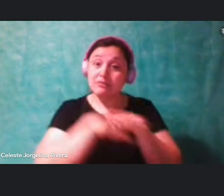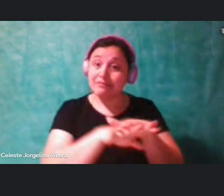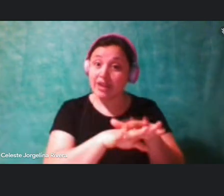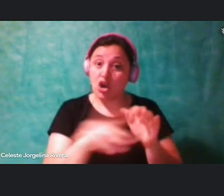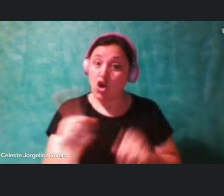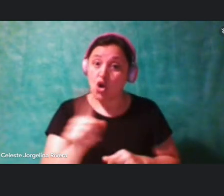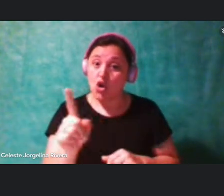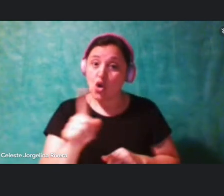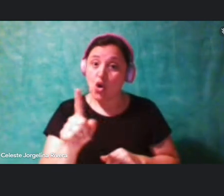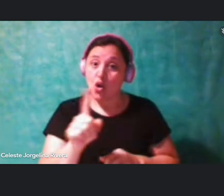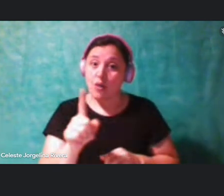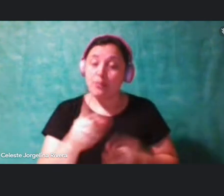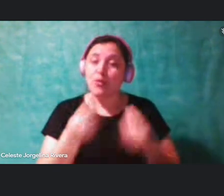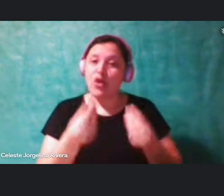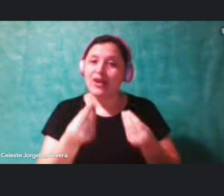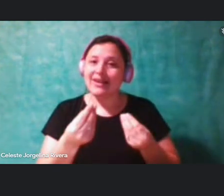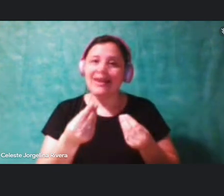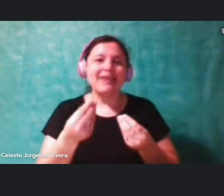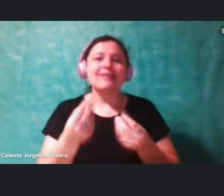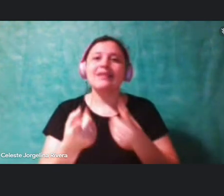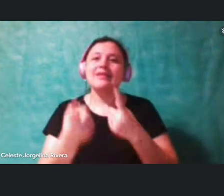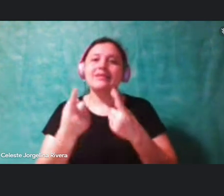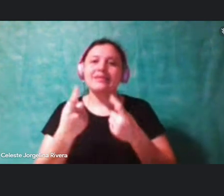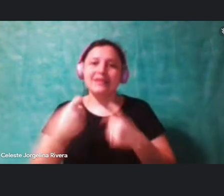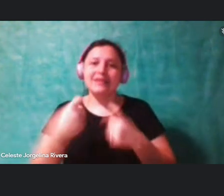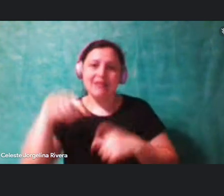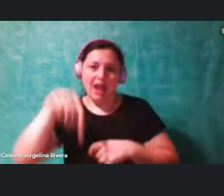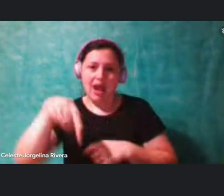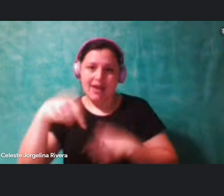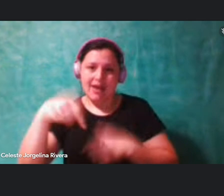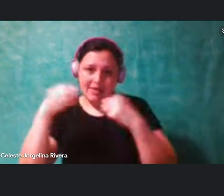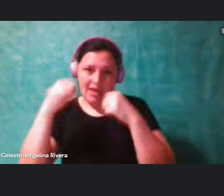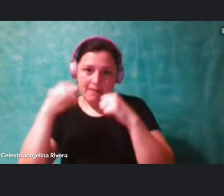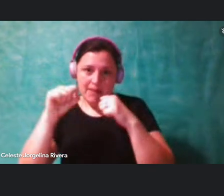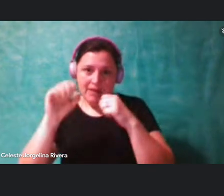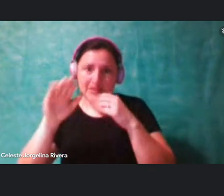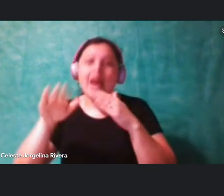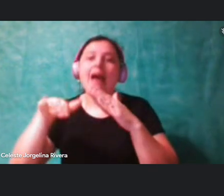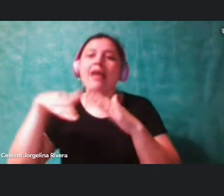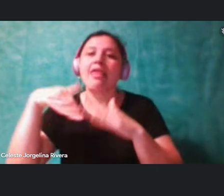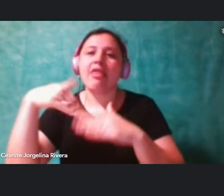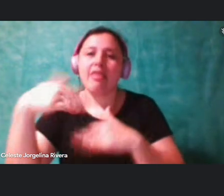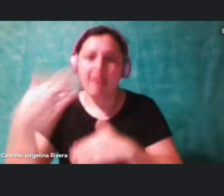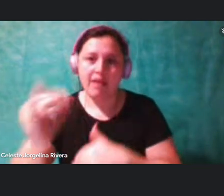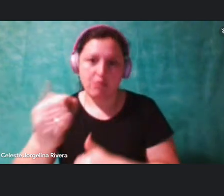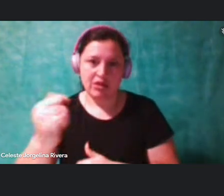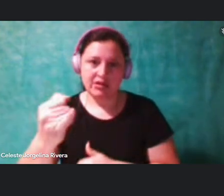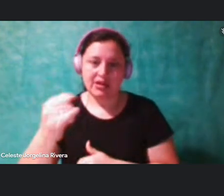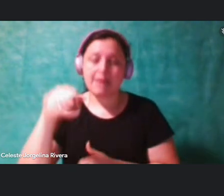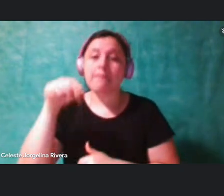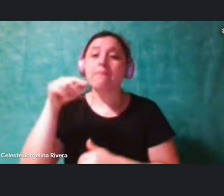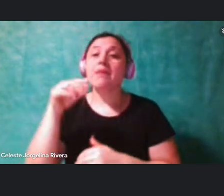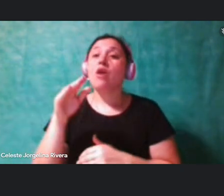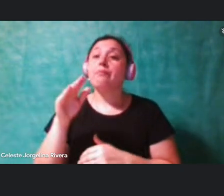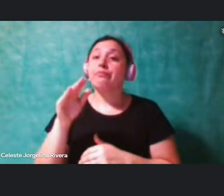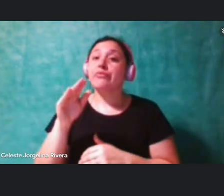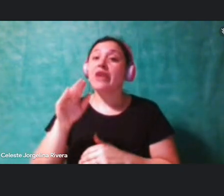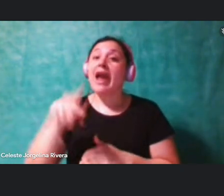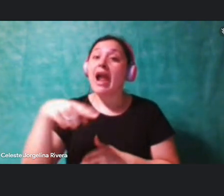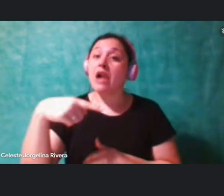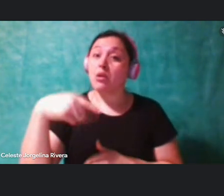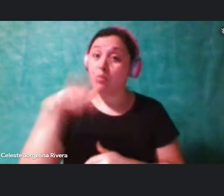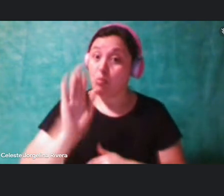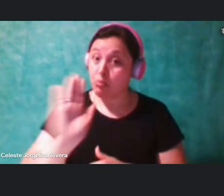práctica, lo vamos a tener un poco más adelante, pero estos son los temas que van a ser en el próximo parcial, o sea que donde ya empezamos